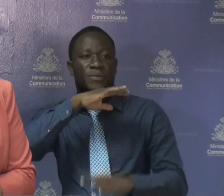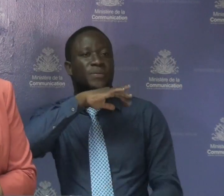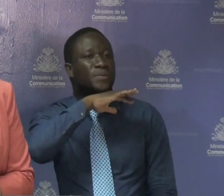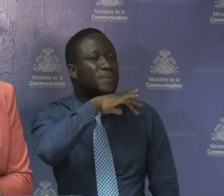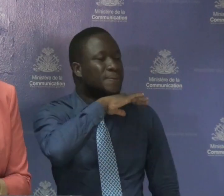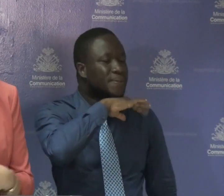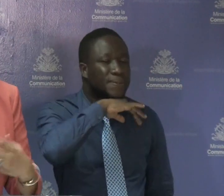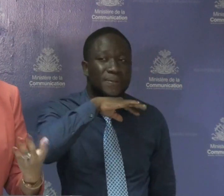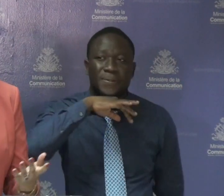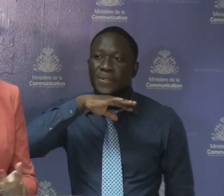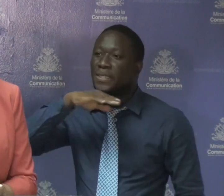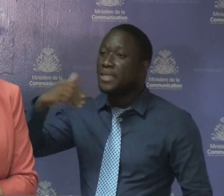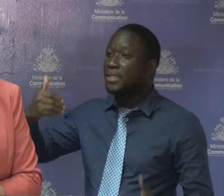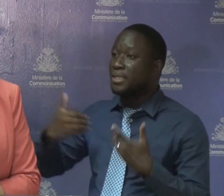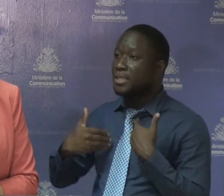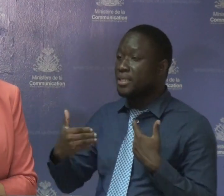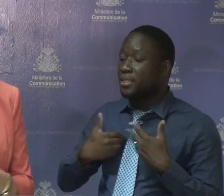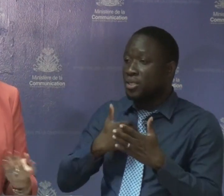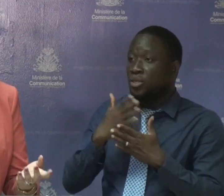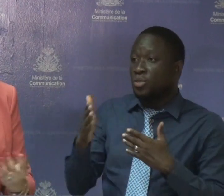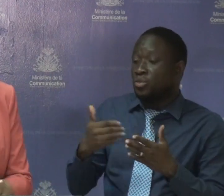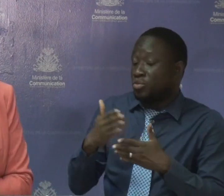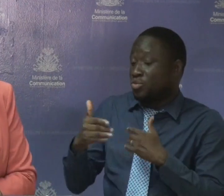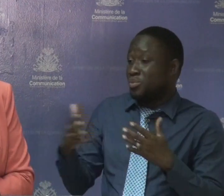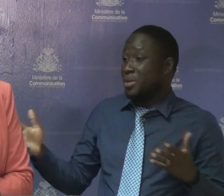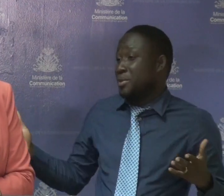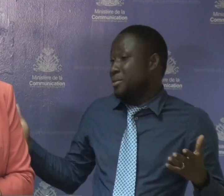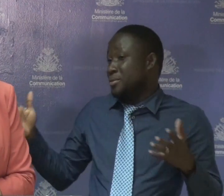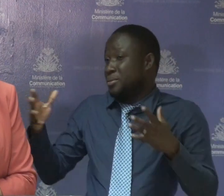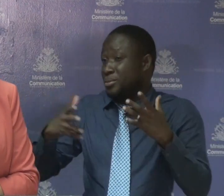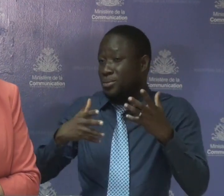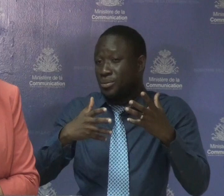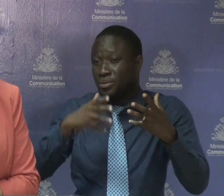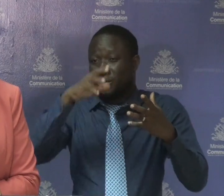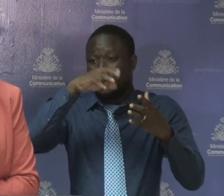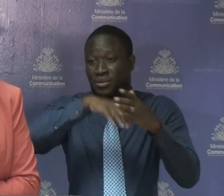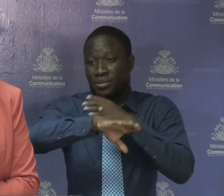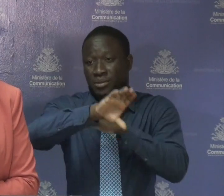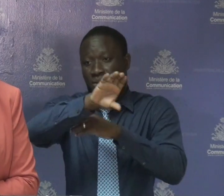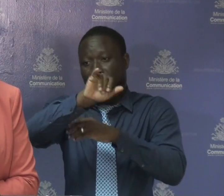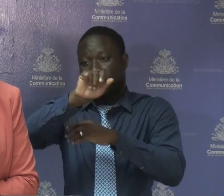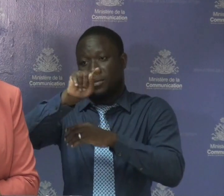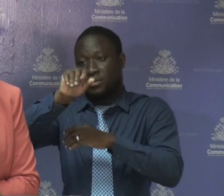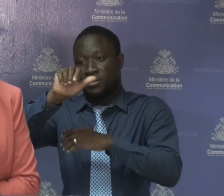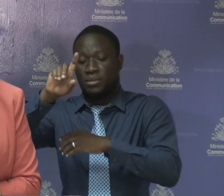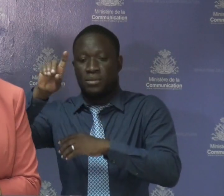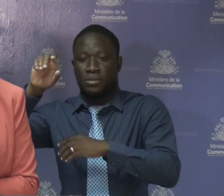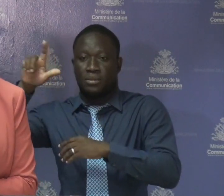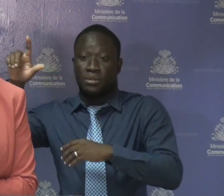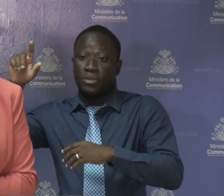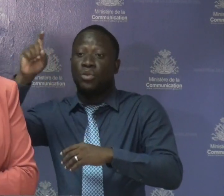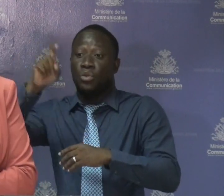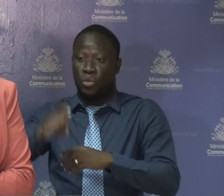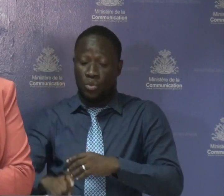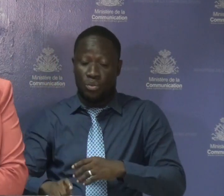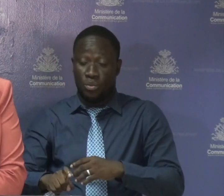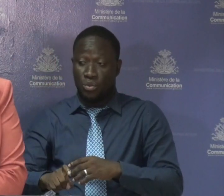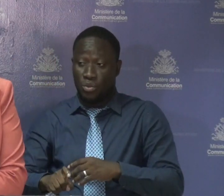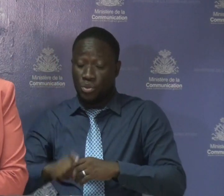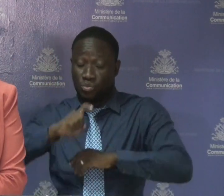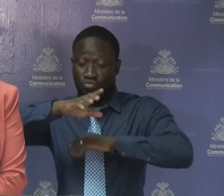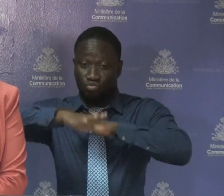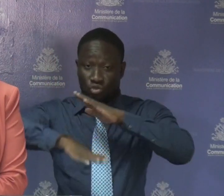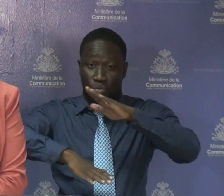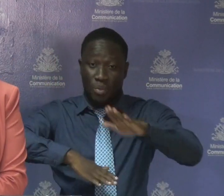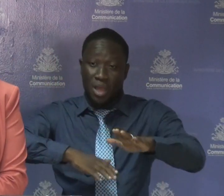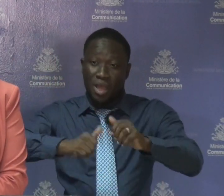gagne, de toutes les choses qui étaient faites au niveau de citadelle, nan, mais je dis en tout, il faut que nous au moins mettions au pas de